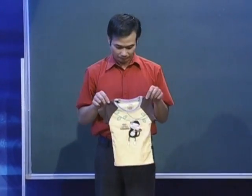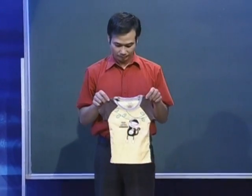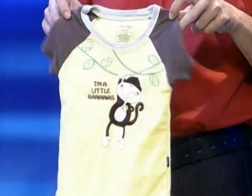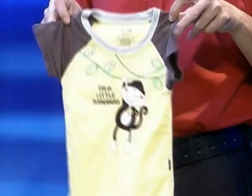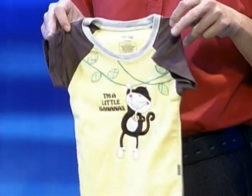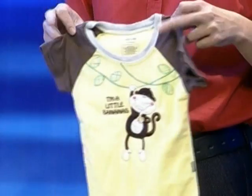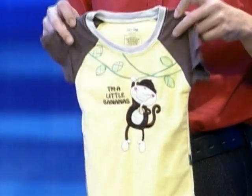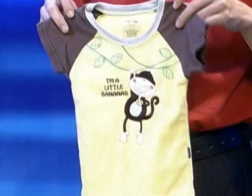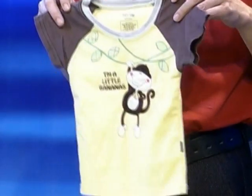Các em hãy cùng quan sát.